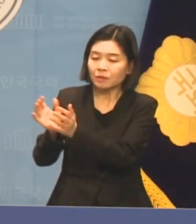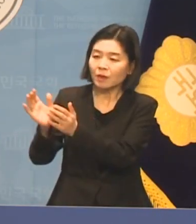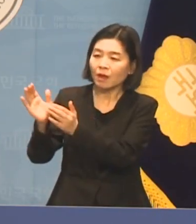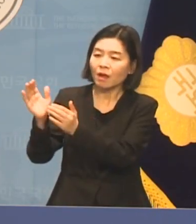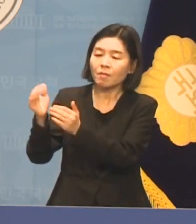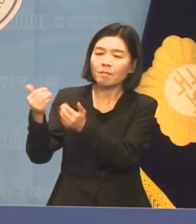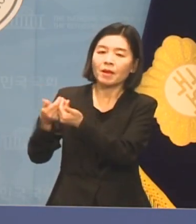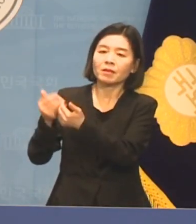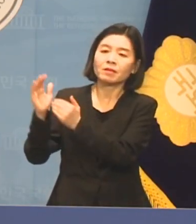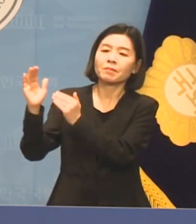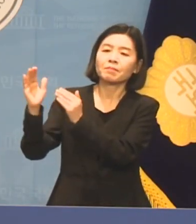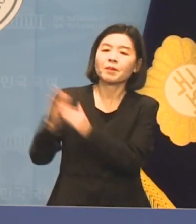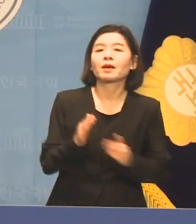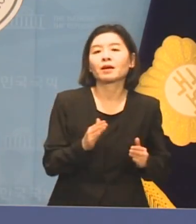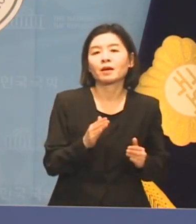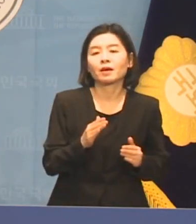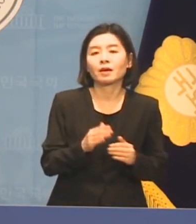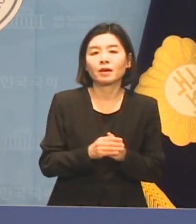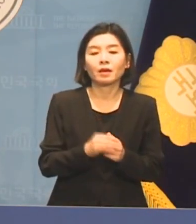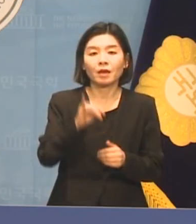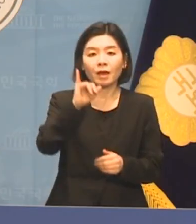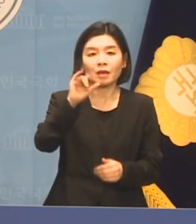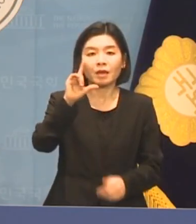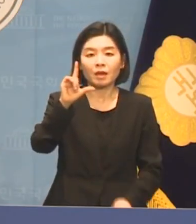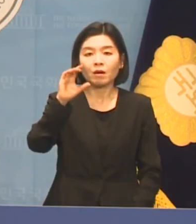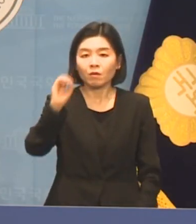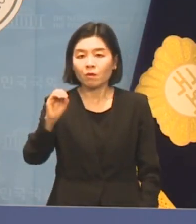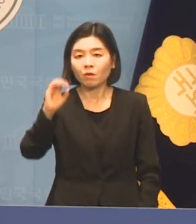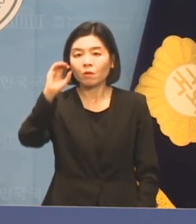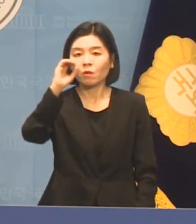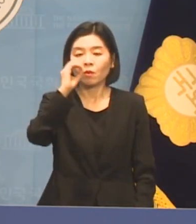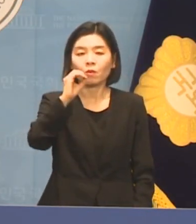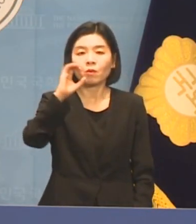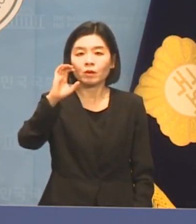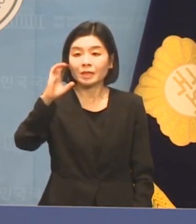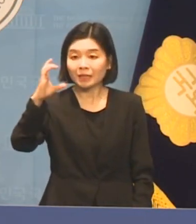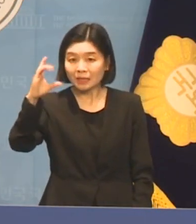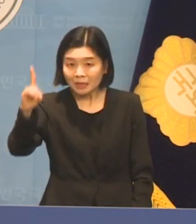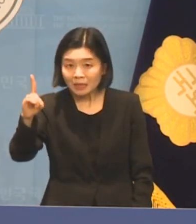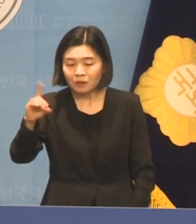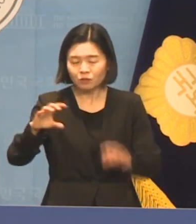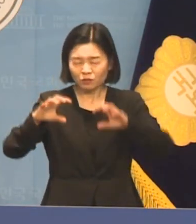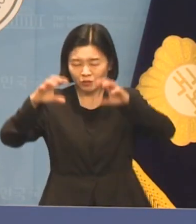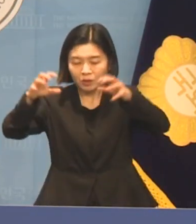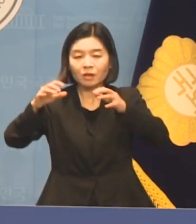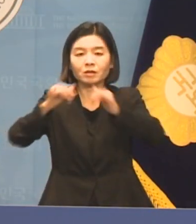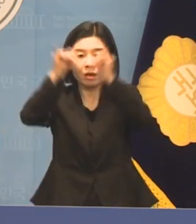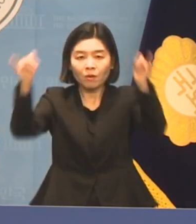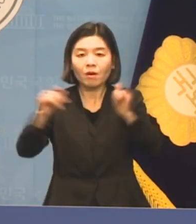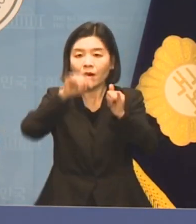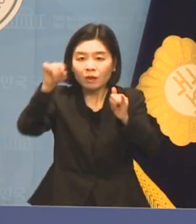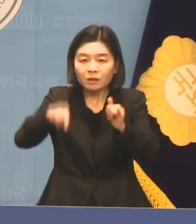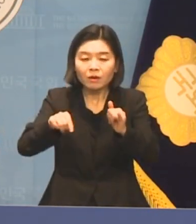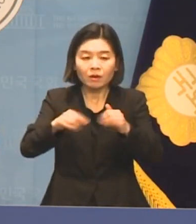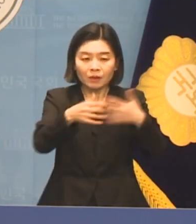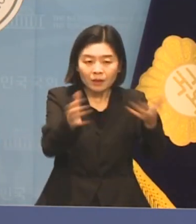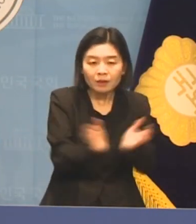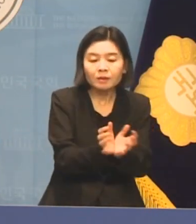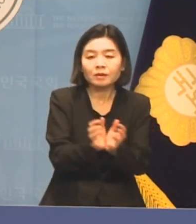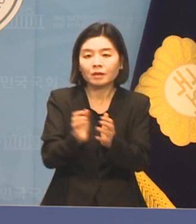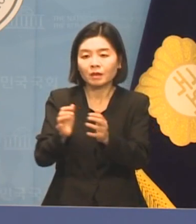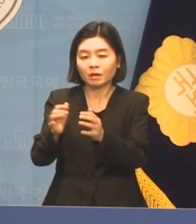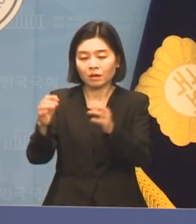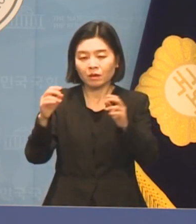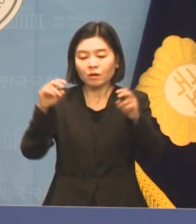좌초되었습니다. ILO와 OECD 등 국제사회에서 지속적으로 단체 교섭권과